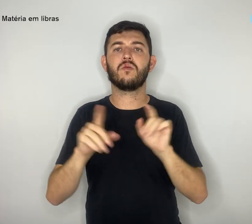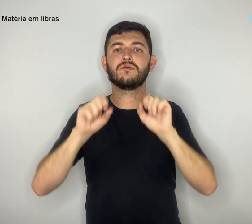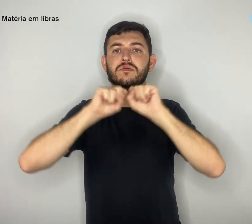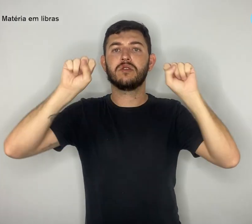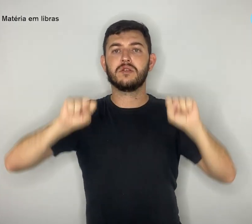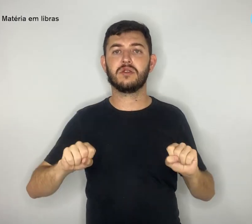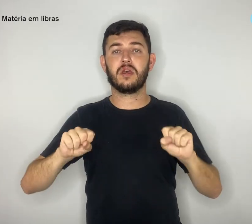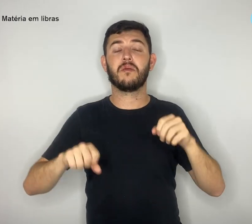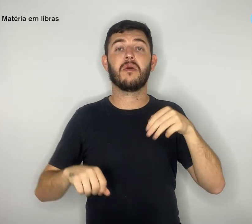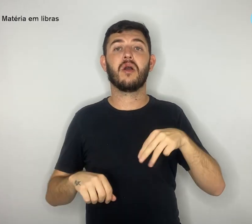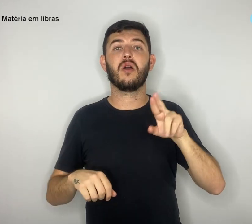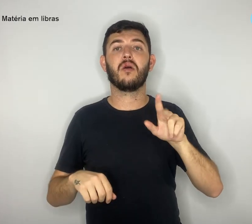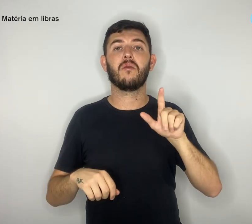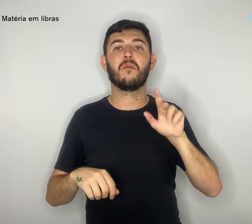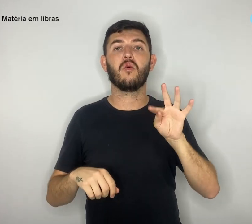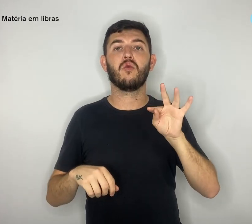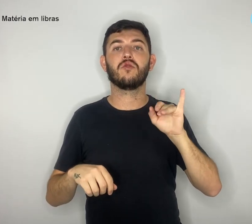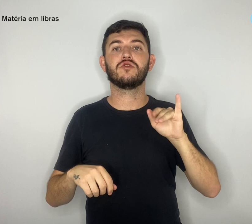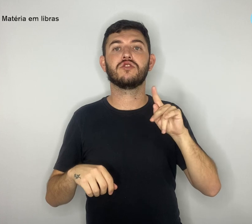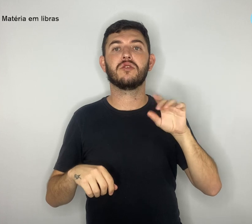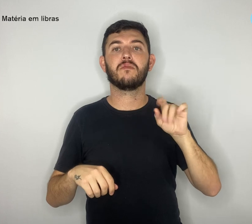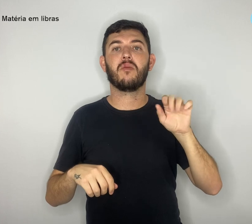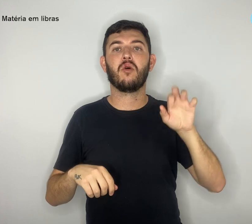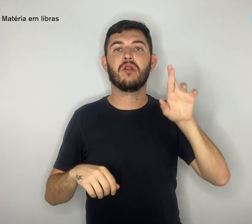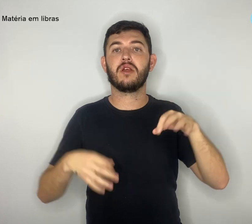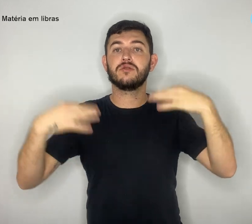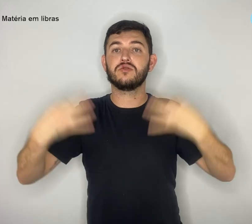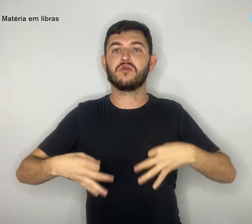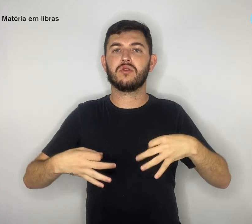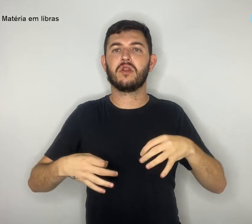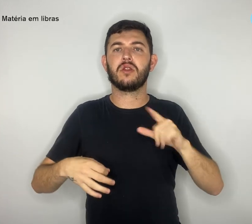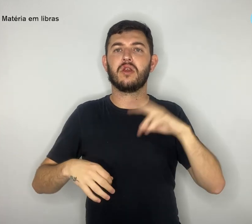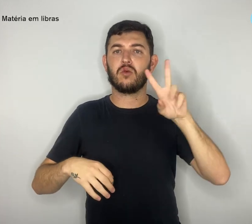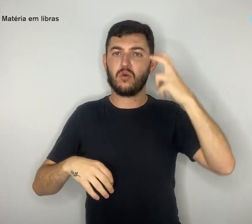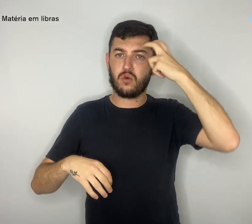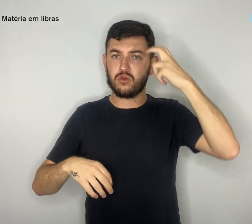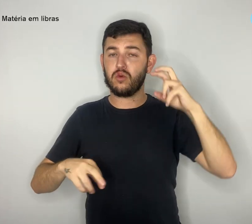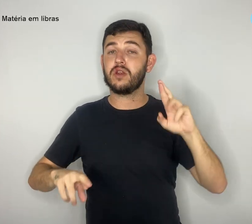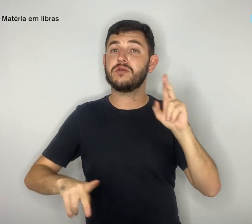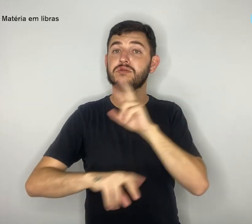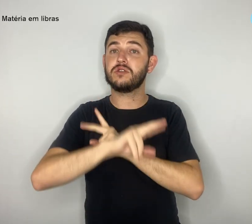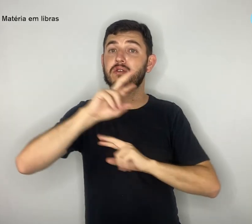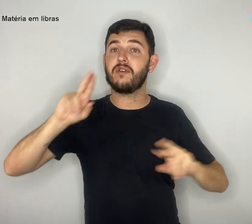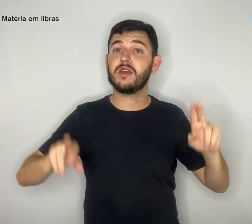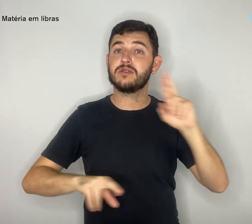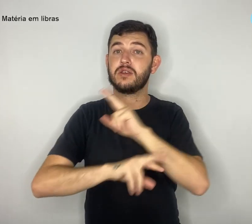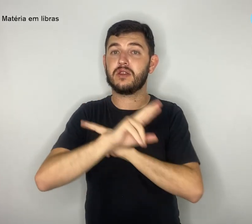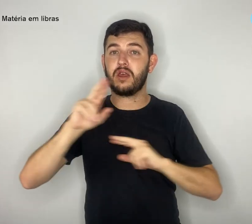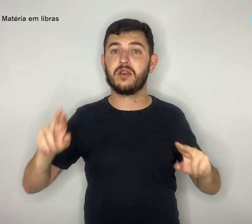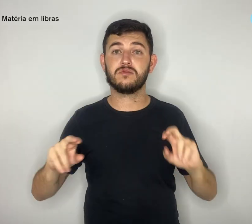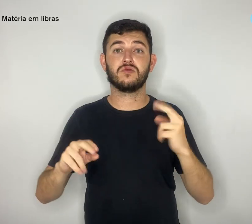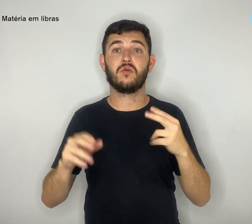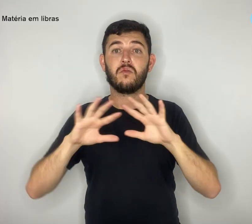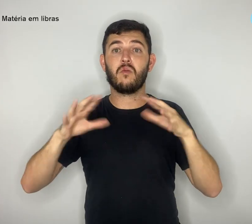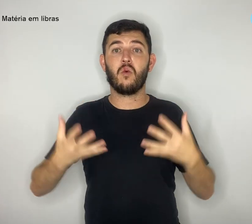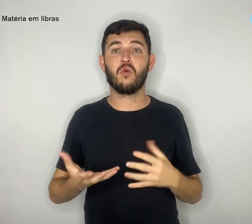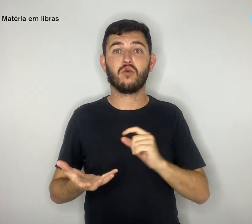justa, baseada na diversidade cultural e civilizacional do mundo moderno, no